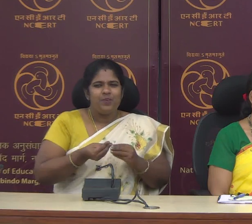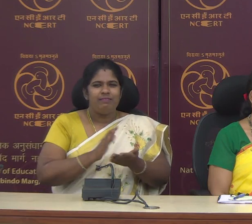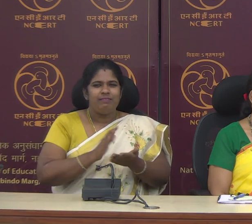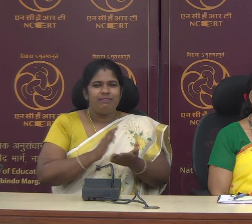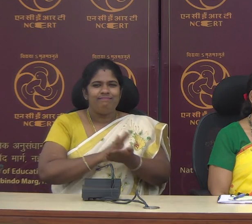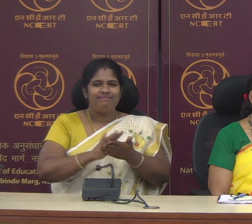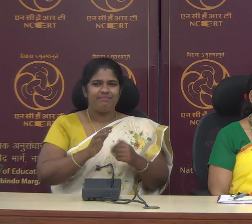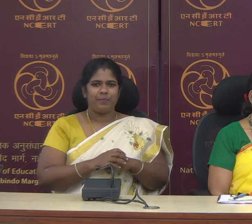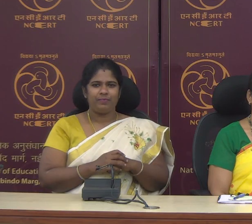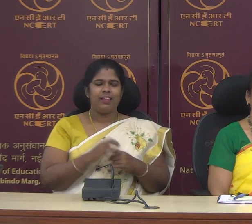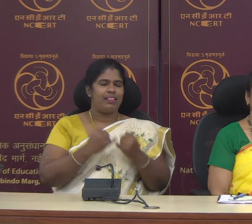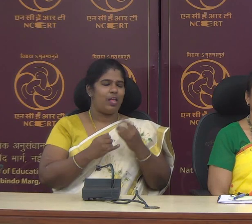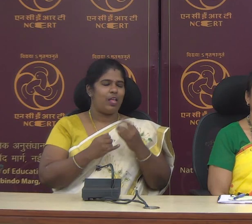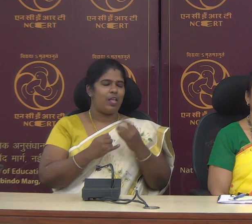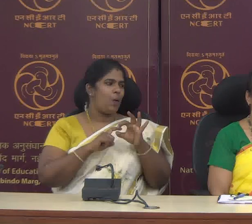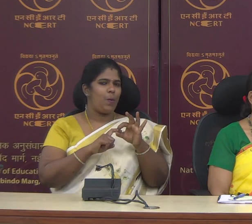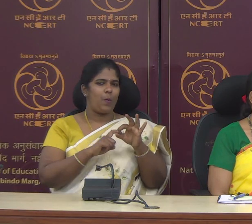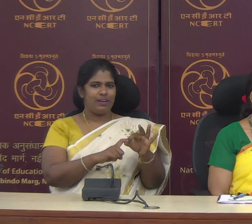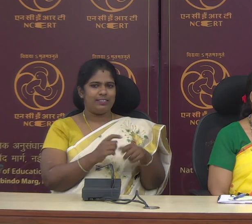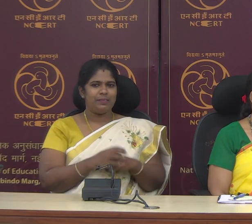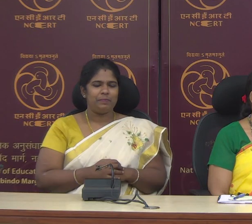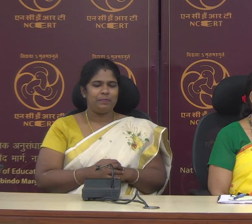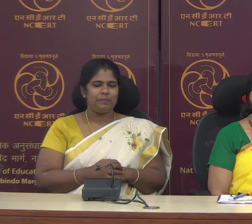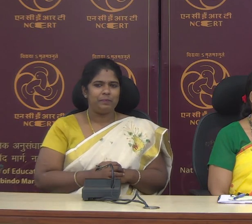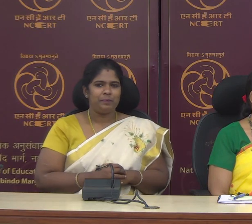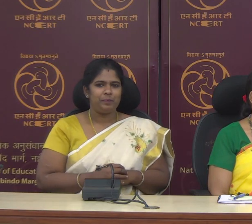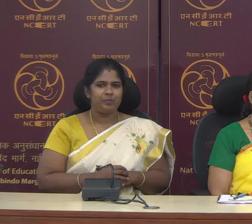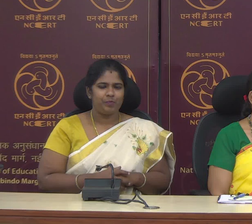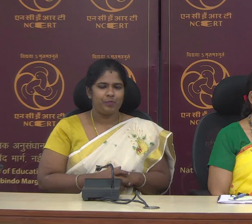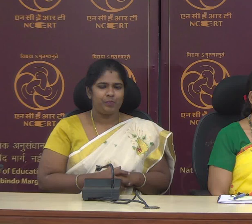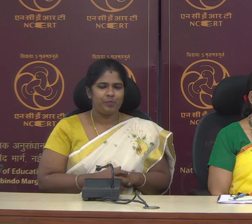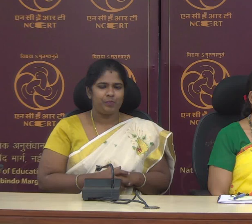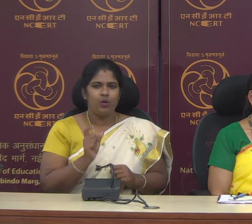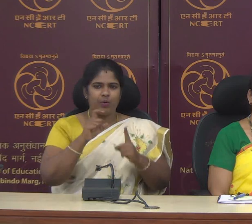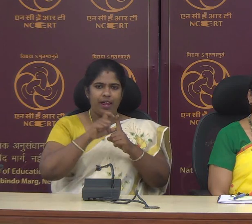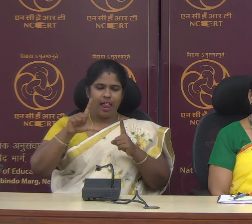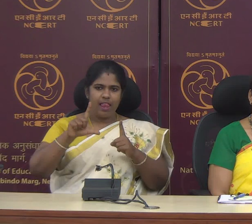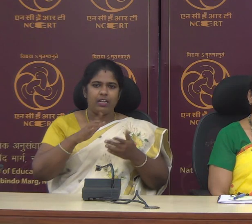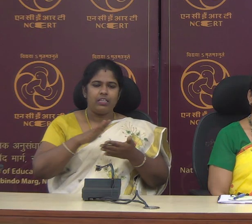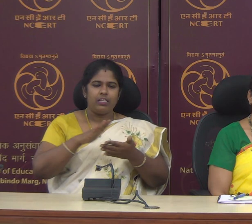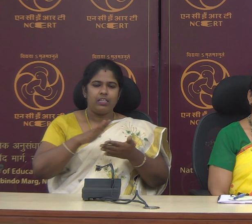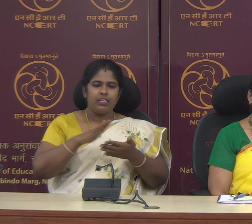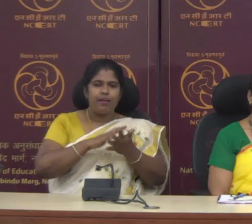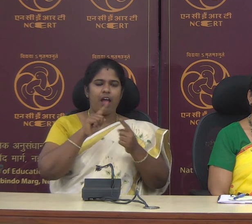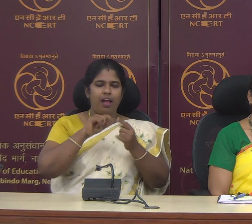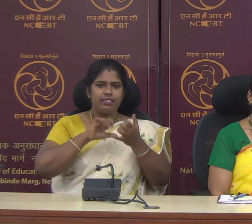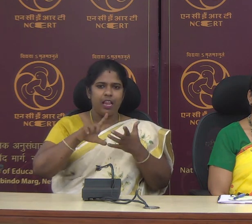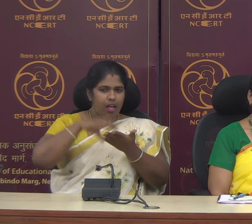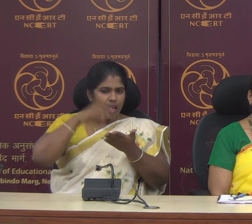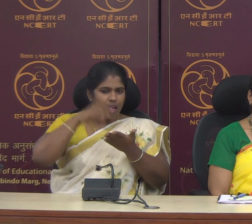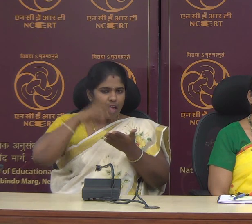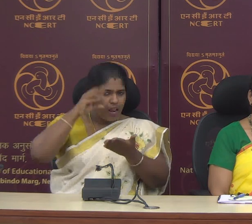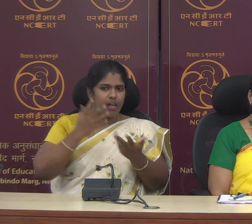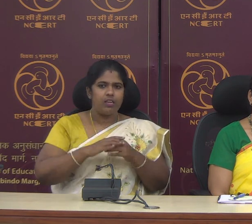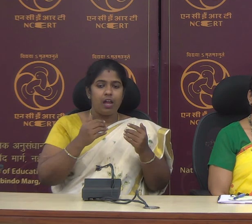डॉक्टर भारती, वी हैव अ लास्ट क्वेश्चन फॉर यू दैट हाउ बेनिफिशियल इज़ बिल्डिंग दी यूनिवर्सल डिज़ाइन लर्निंग बेस्ड ISL वीडियो प्रोग्राम विल बी फॉर द